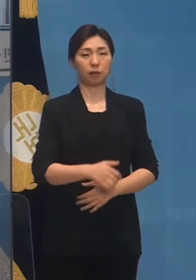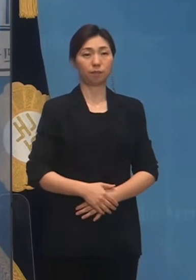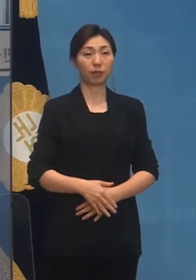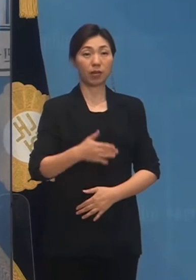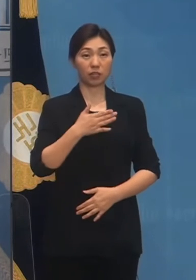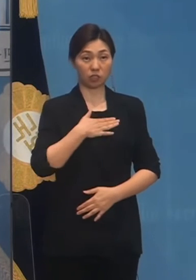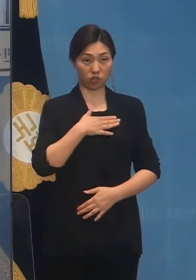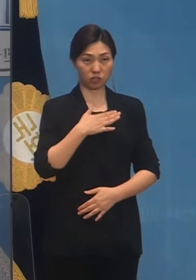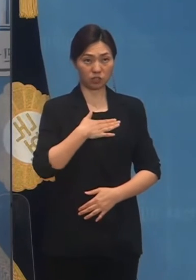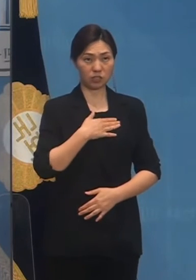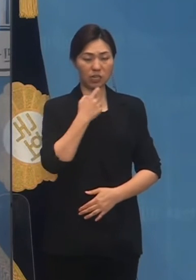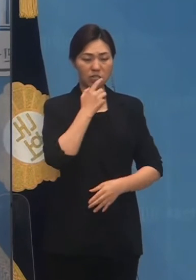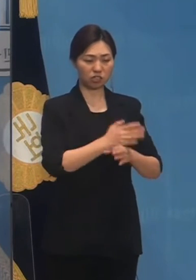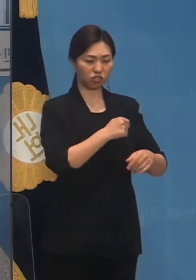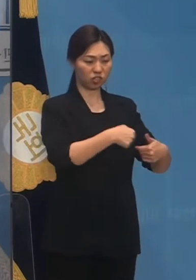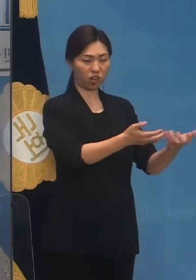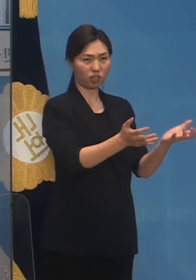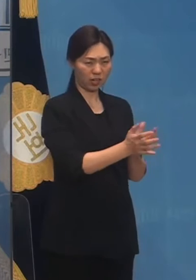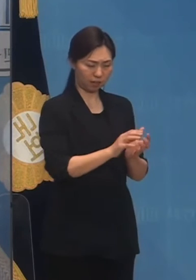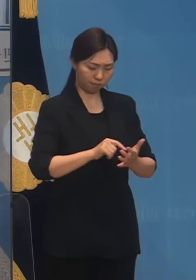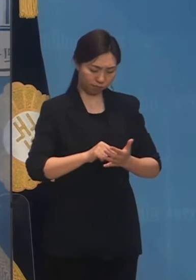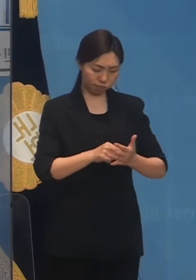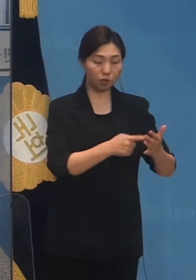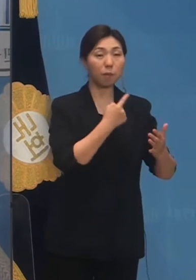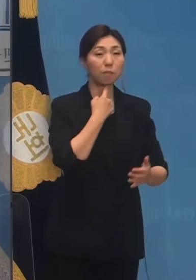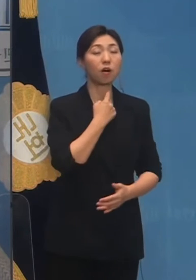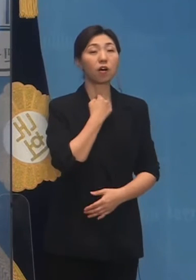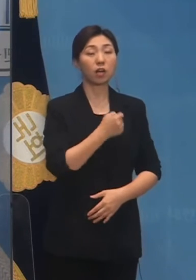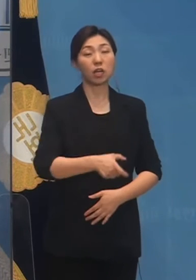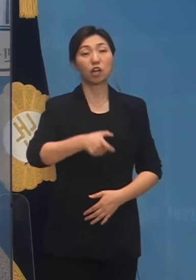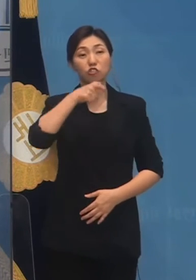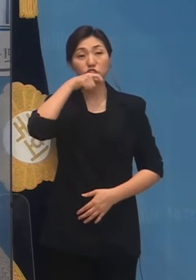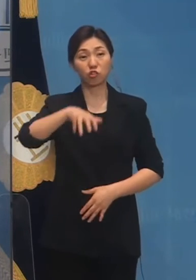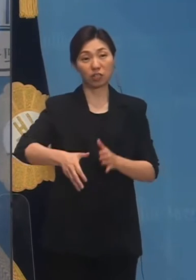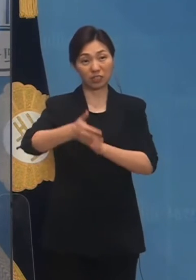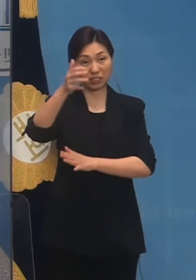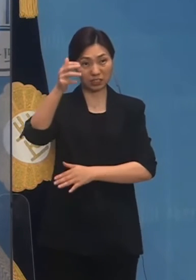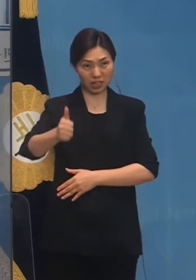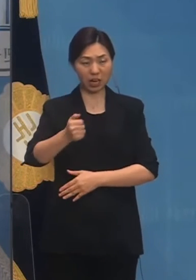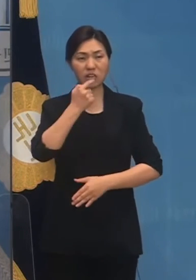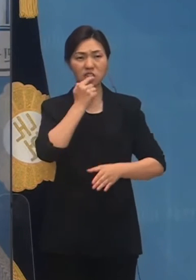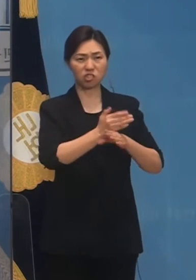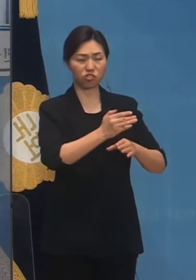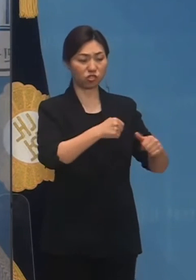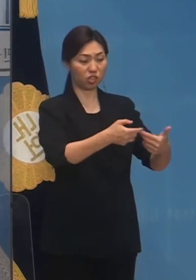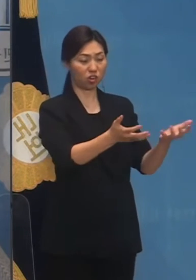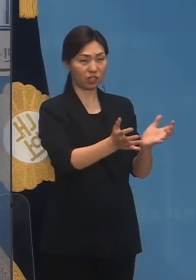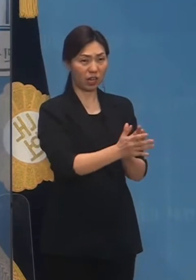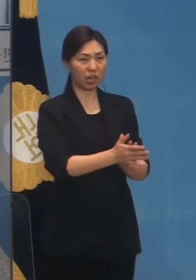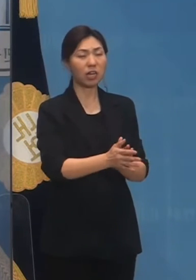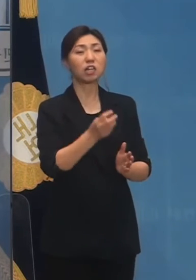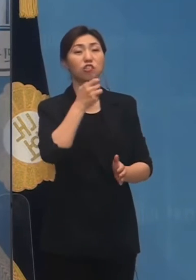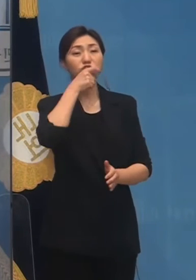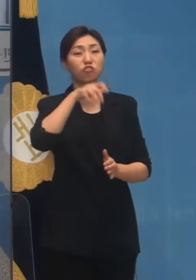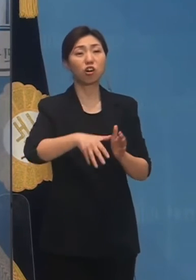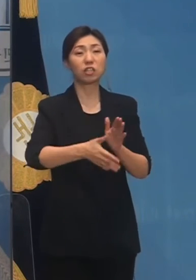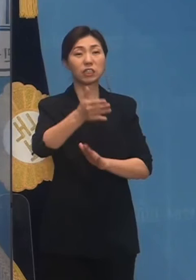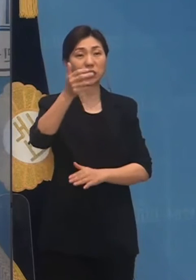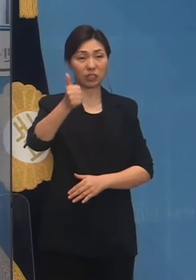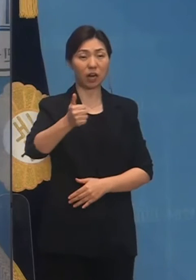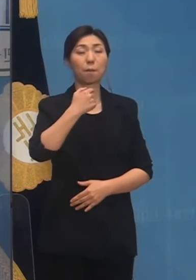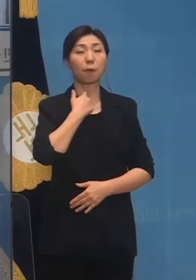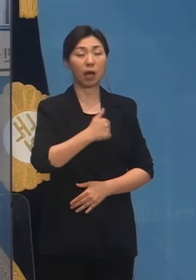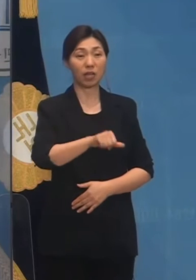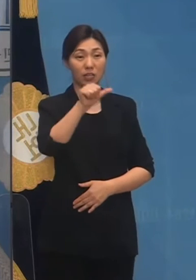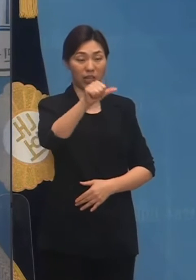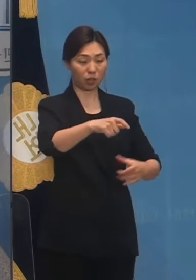묵묵히 민주당의 길을 걸어왔습니다. 수원시장 최초의 민주당의 시장이었고 5개 국회의원 지역구